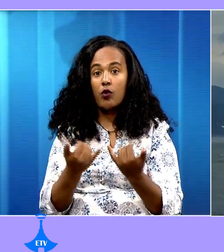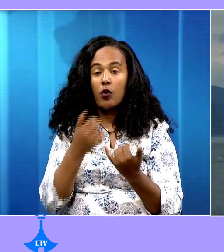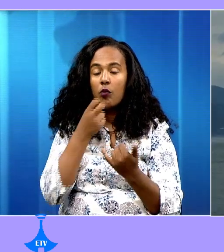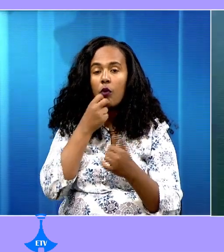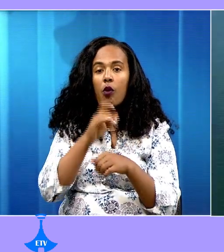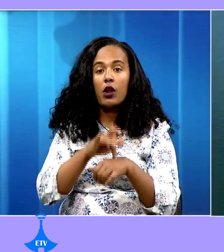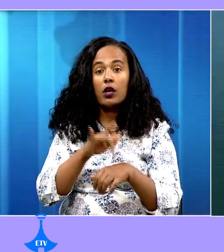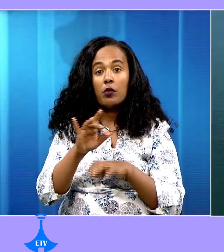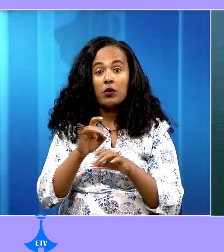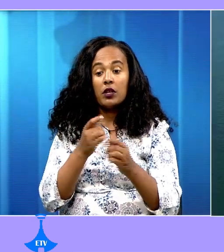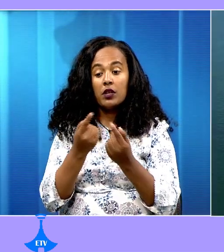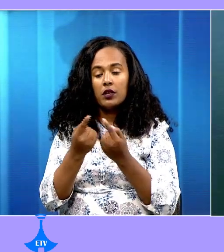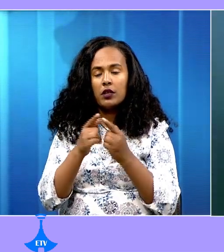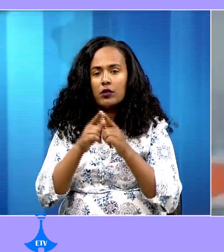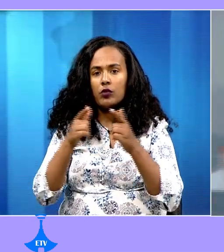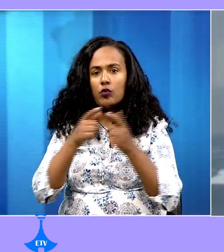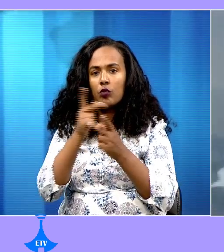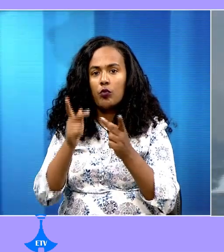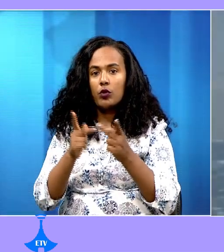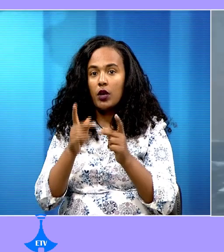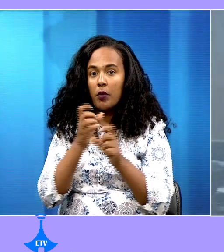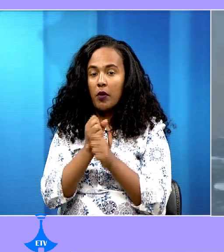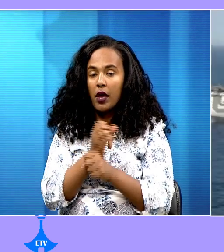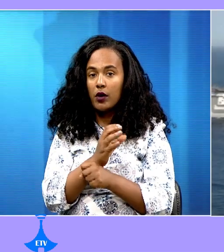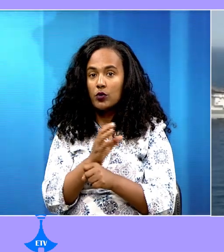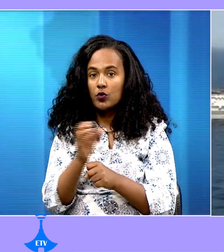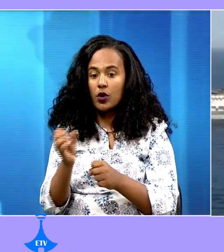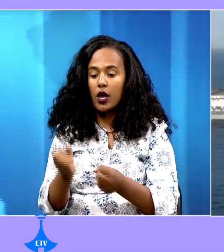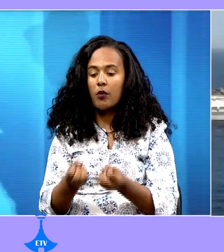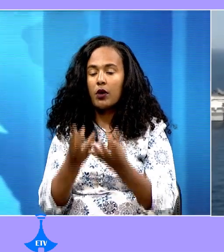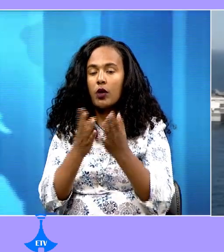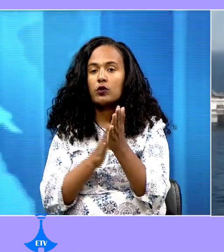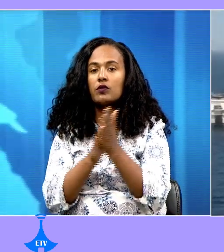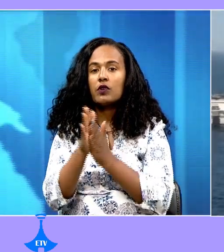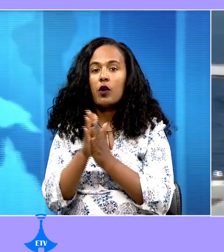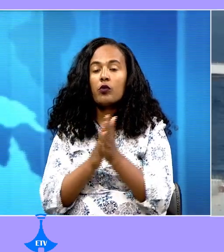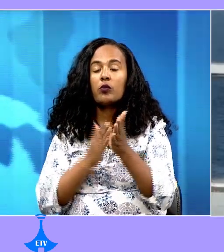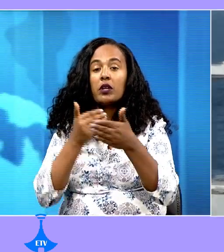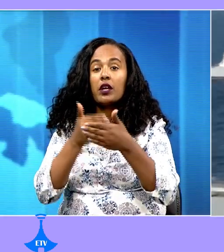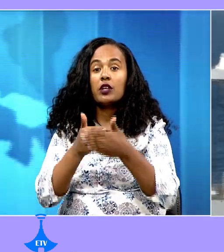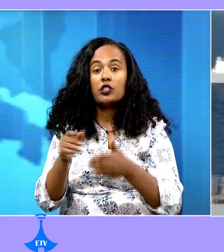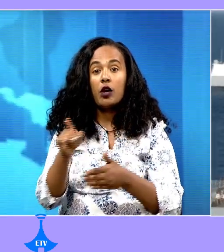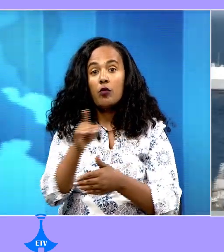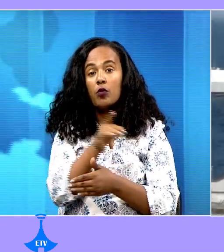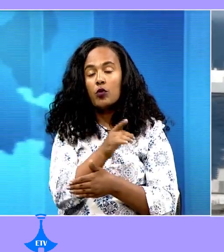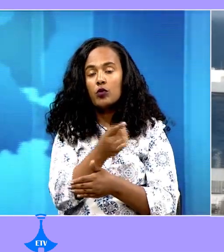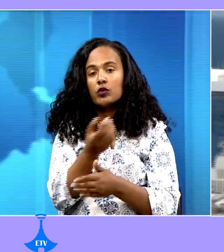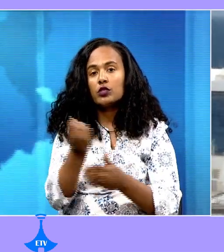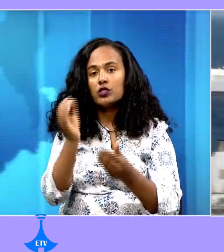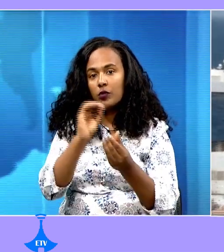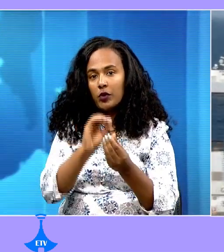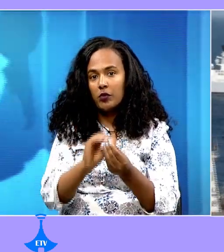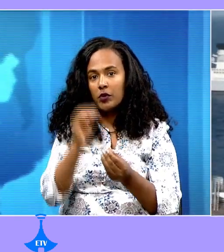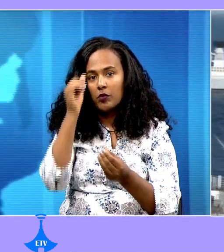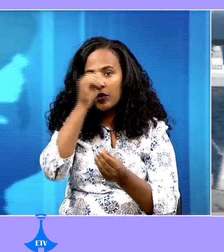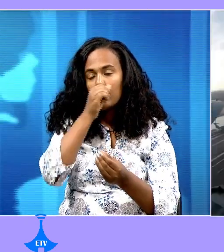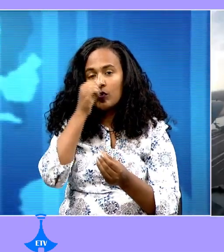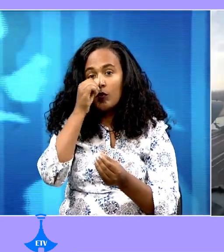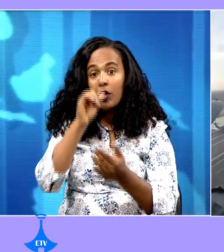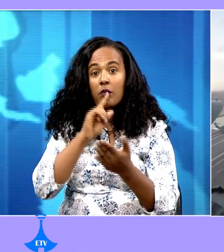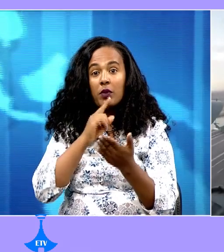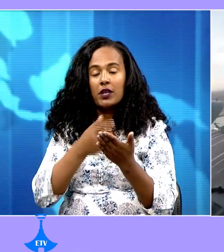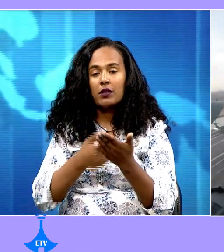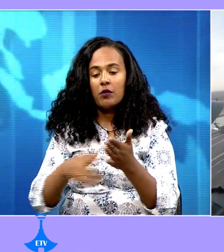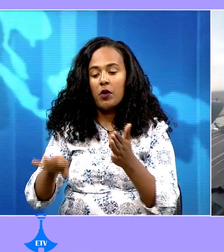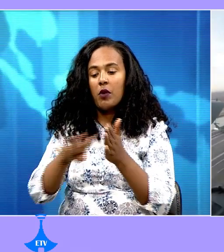የሚደረግ ንግድ ትልቁን ቦታ መያዙና የቀይ ባህር ቀጠና የበርካቶች ፍላጎት መዳረሻ መሆኑ በአናቱ ሲጨመርበት ደግሞ ኢትዮጵያ በእርግጥም